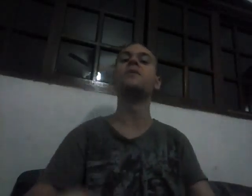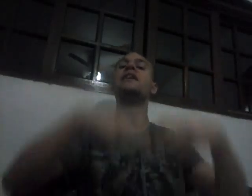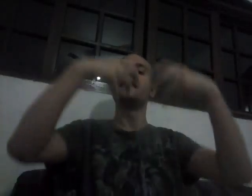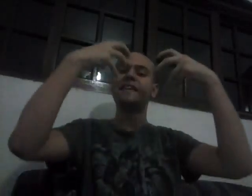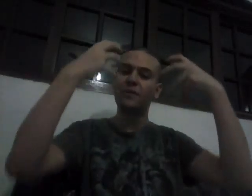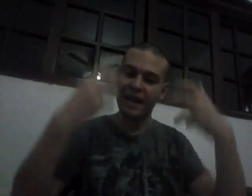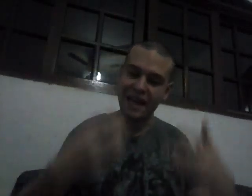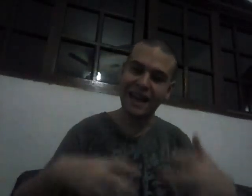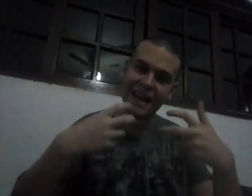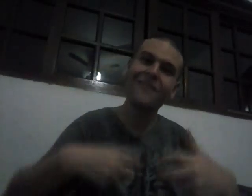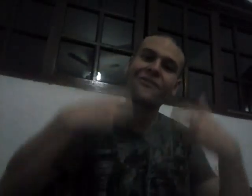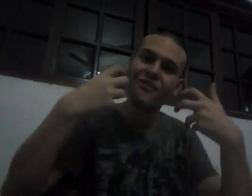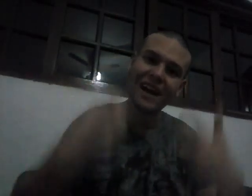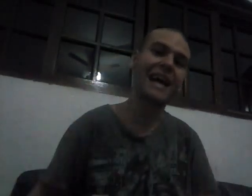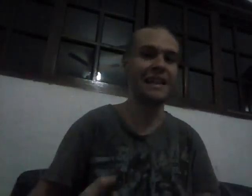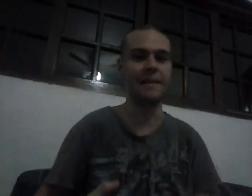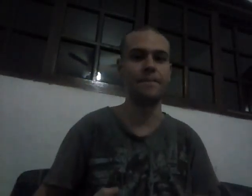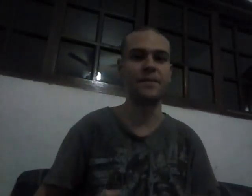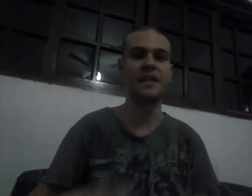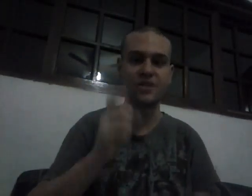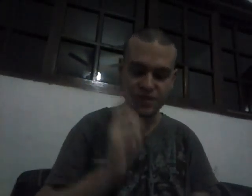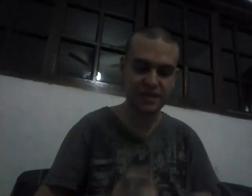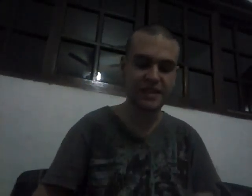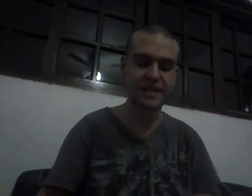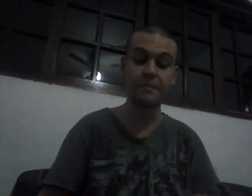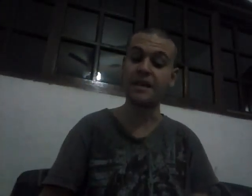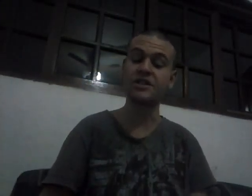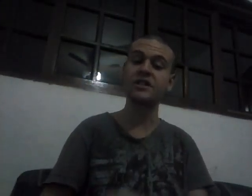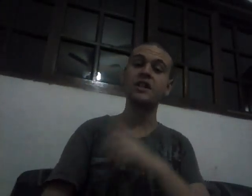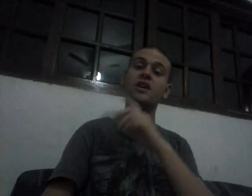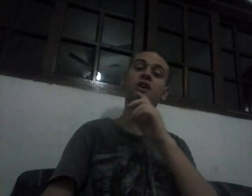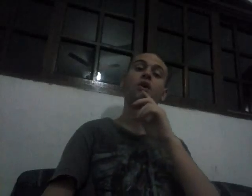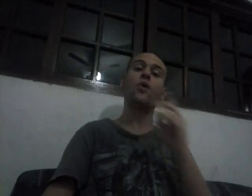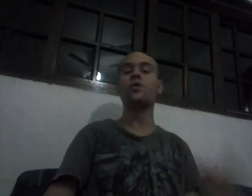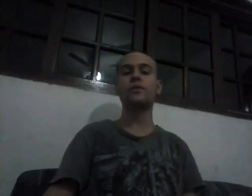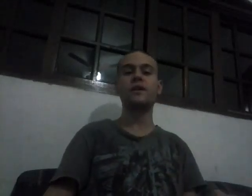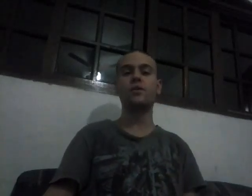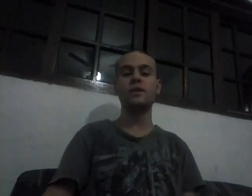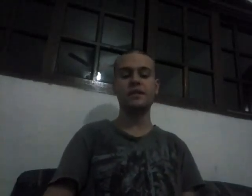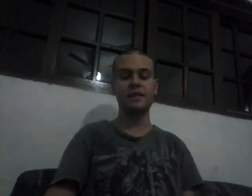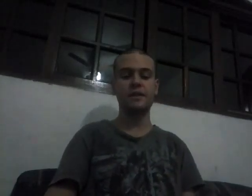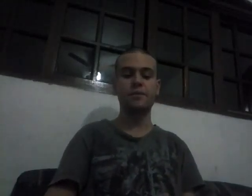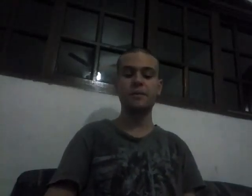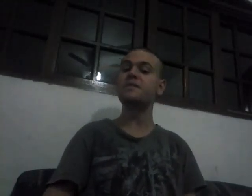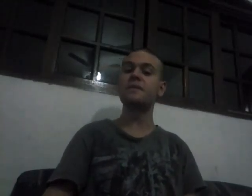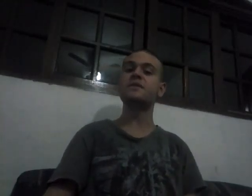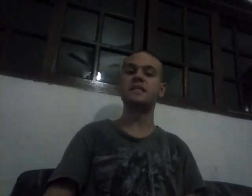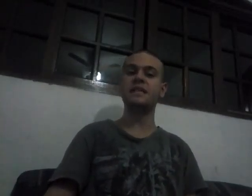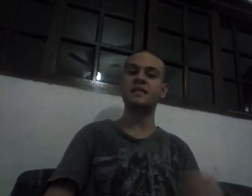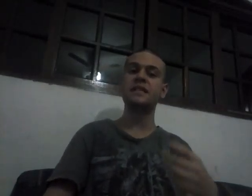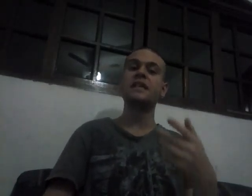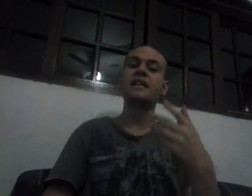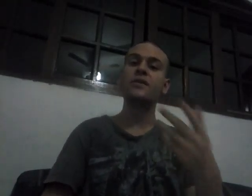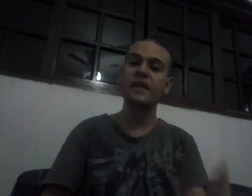a mão. Então, ela é falada. Isso vocês têm que ter em mente. Outra coisa que eu prometi para vocês, que eu